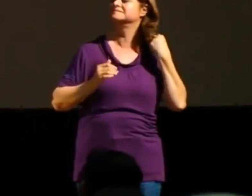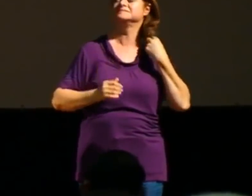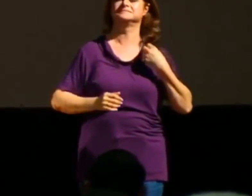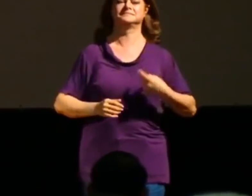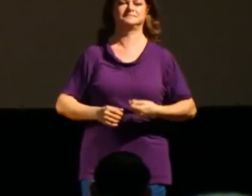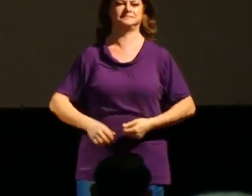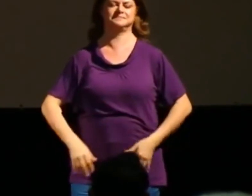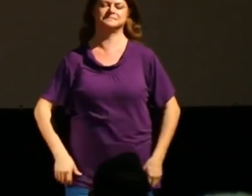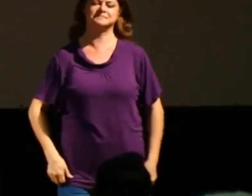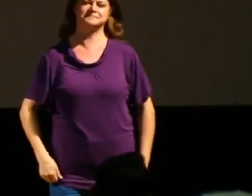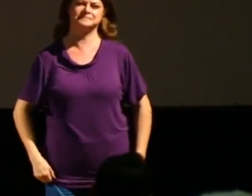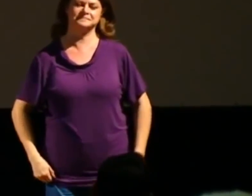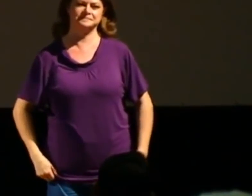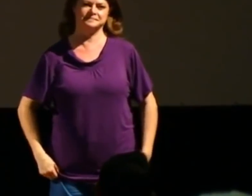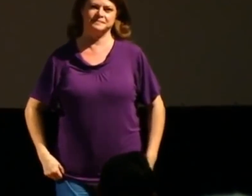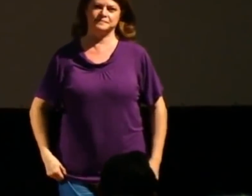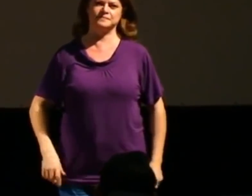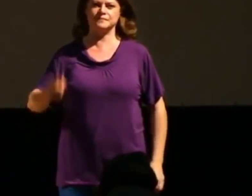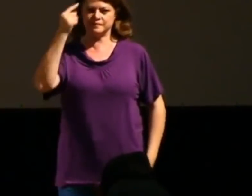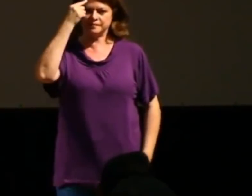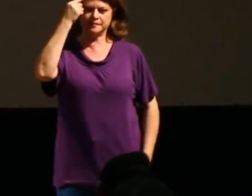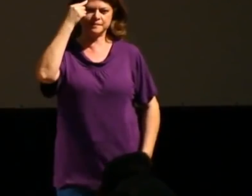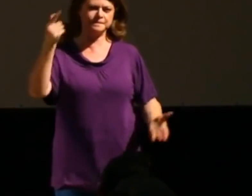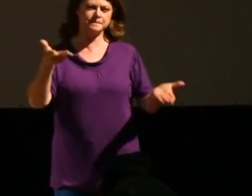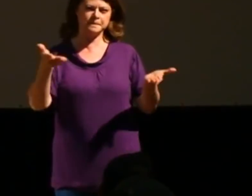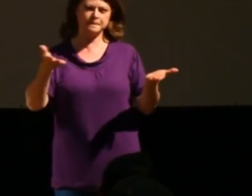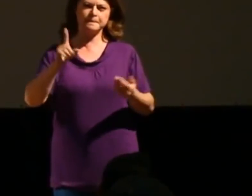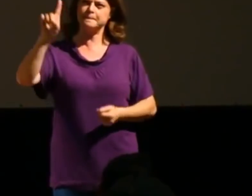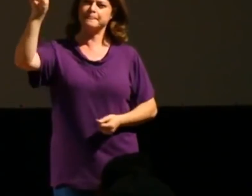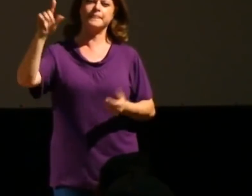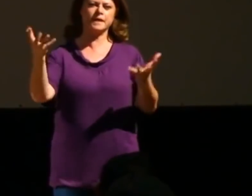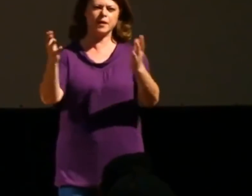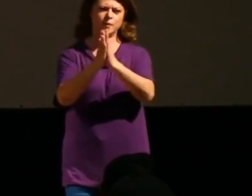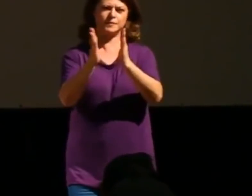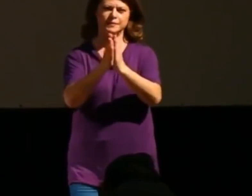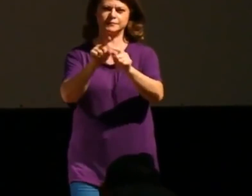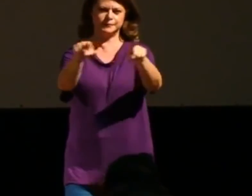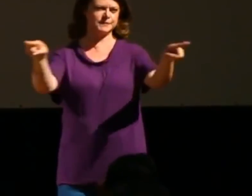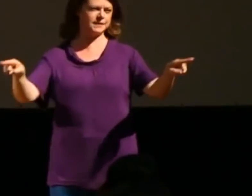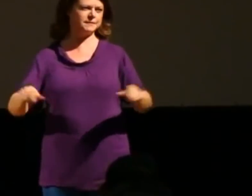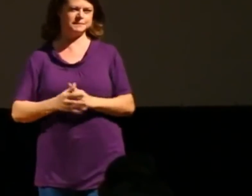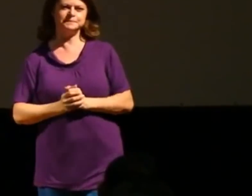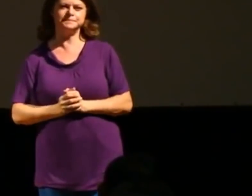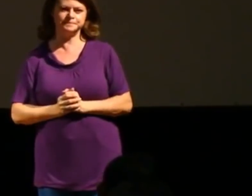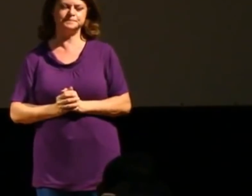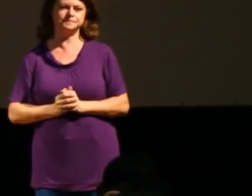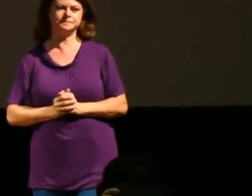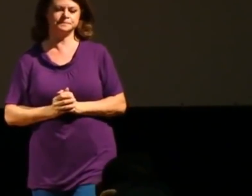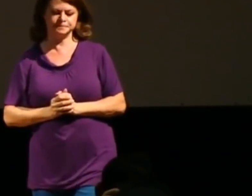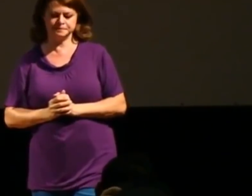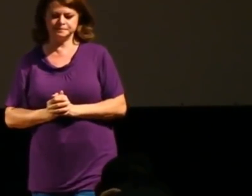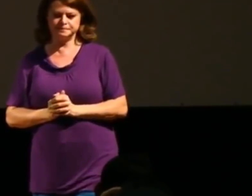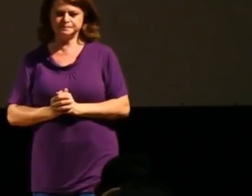Feche seus olhos. Feche seus olhos, eu quero orar com você. E eu quero te